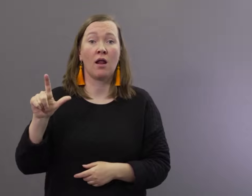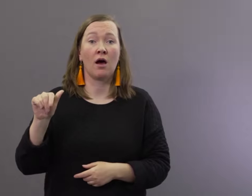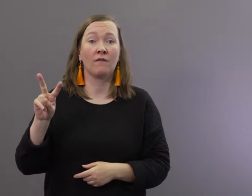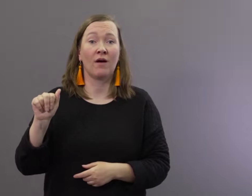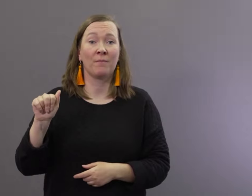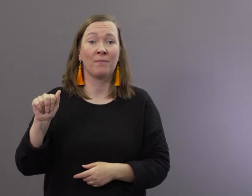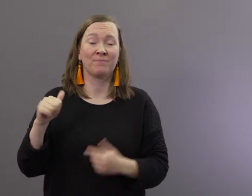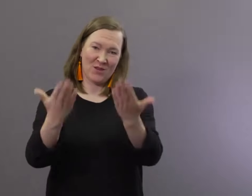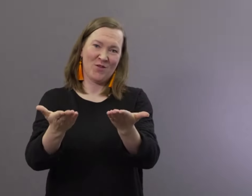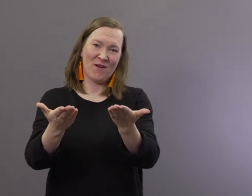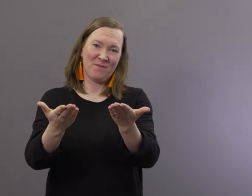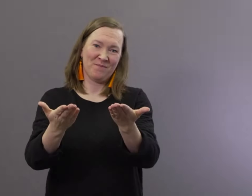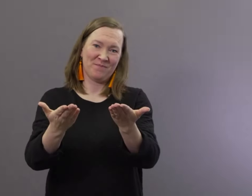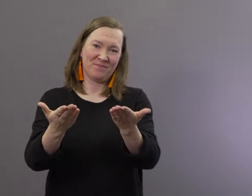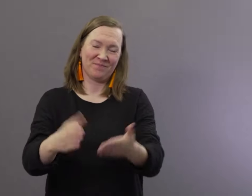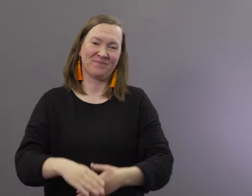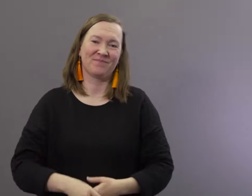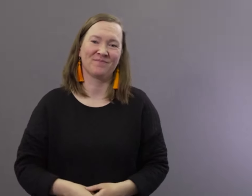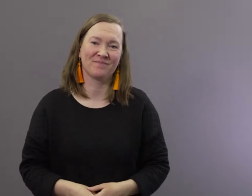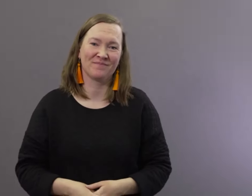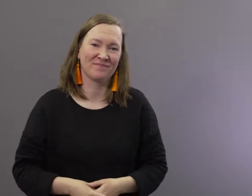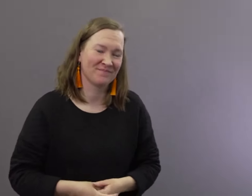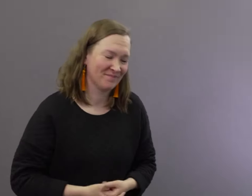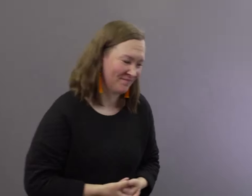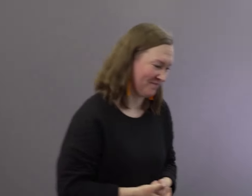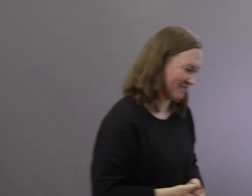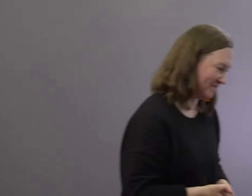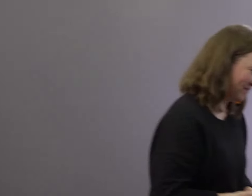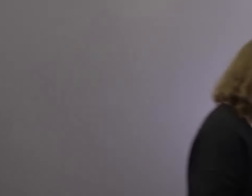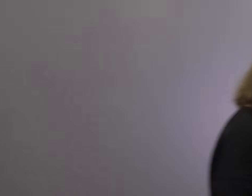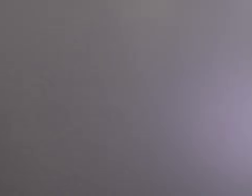tutkimuskeskuksen asiantuntija Lotta Jalava. Ole hyvä, Lotta.